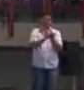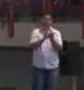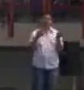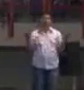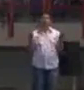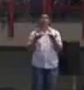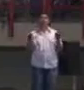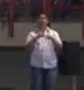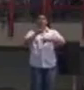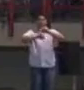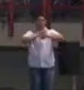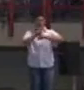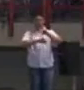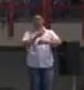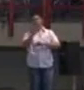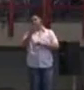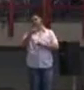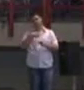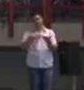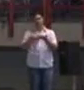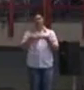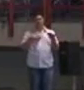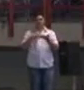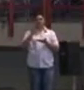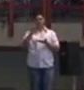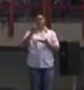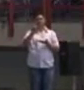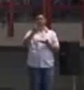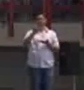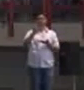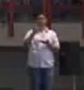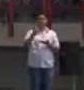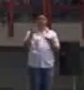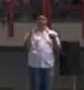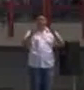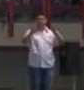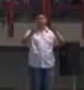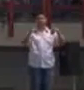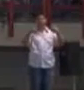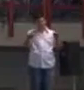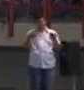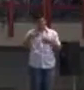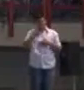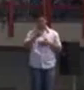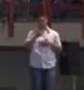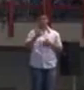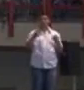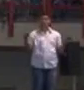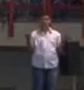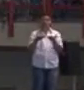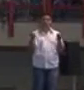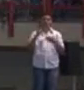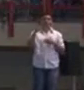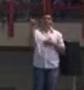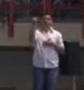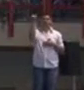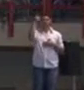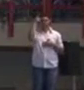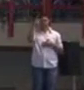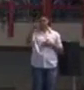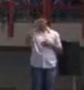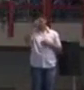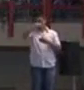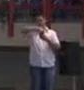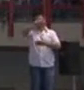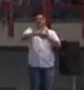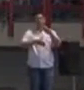abordar com vocês é mais ou menos o básico. E aí o que é que a gente tem que lembrar? Que é esse básico que é necessário para se fazer uma excelente prova, tá